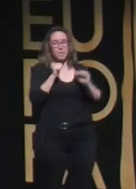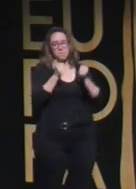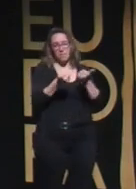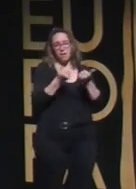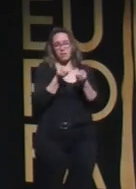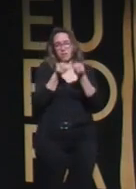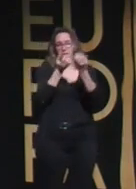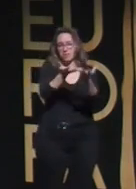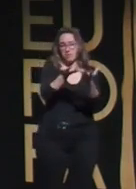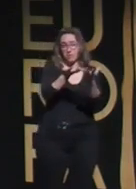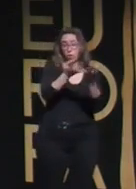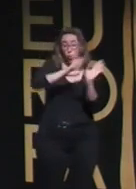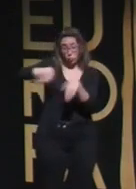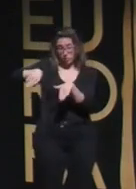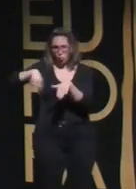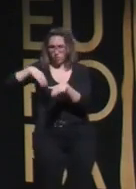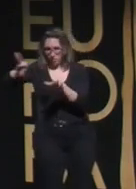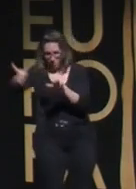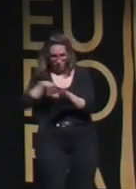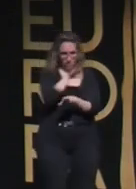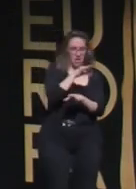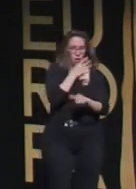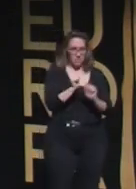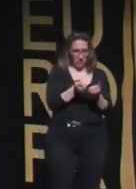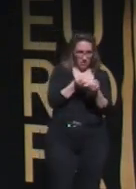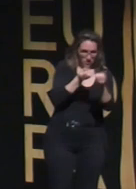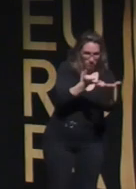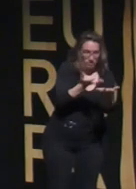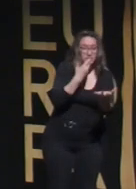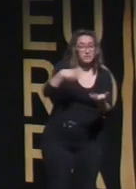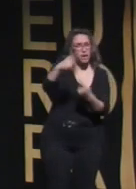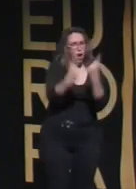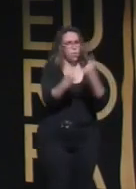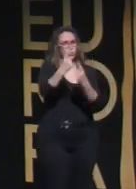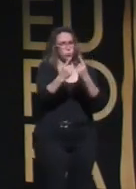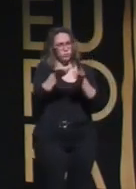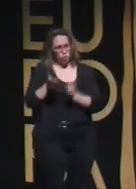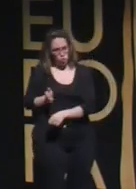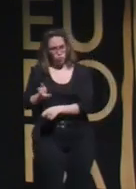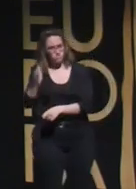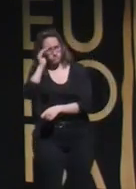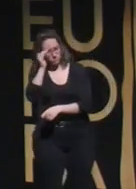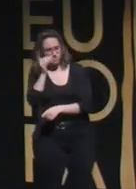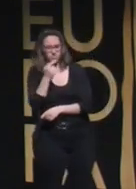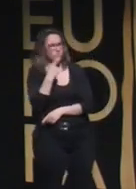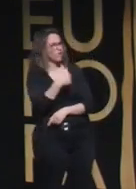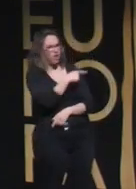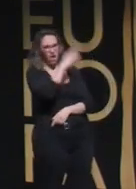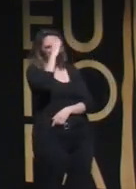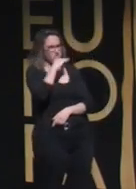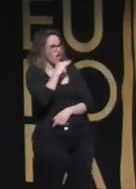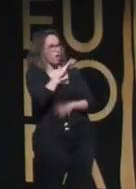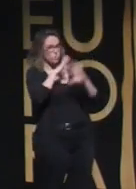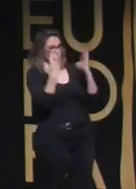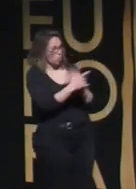quería terminar. Que aquellos y aquellas que estéis aquí hoy, que habéis escuchado alguna vez de vuestro hijo o vuestra hija decir que sois el peor padre o la peor madre del mundo,